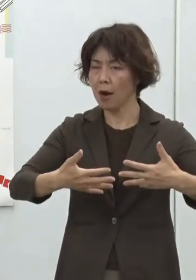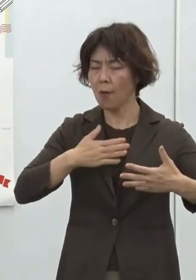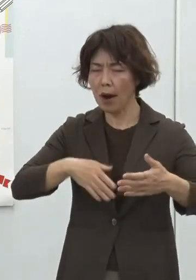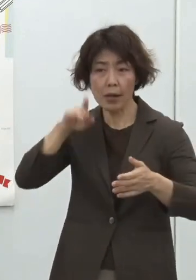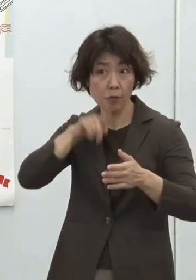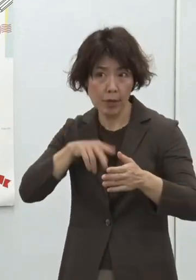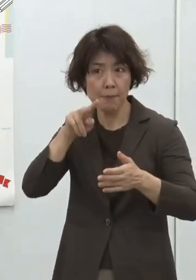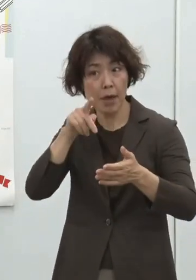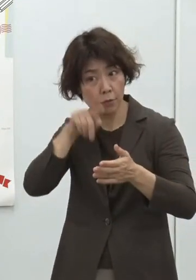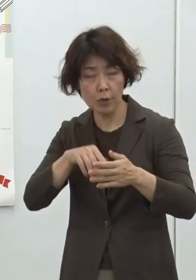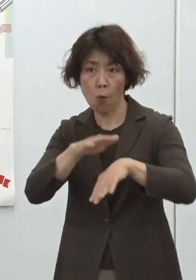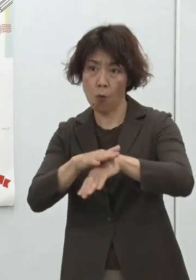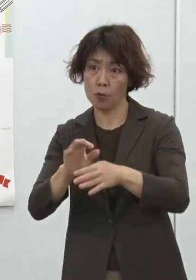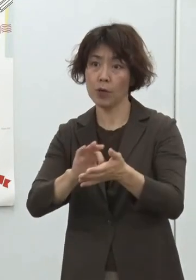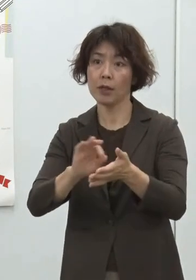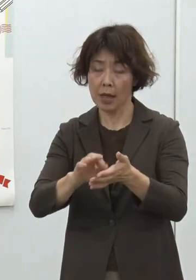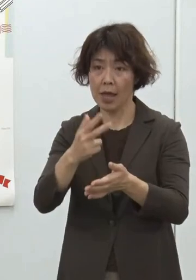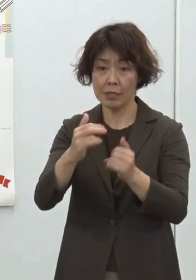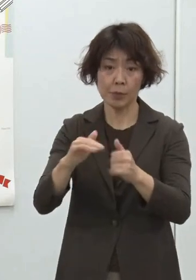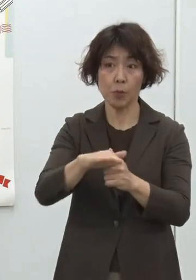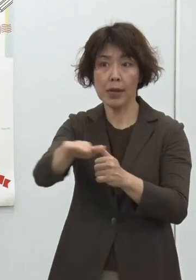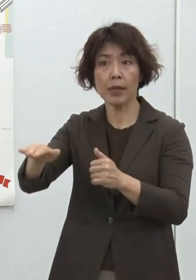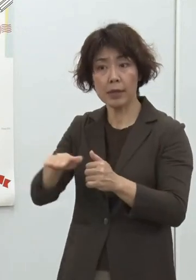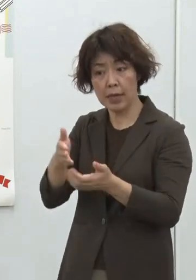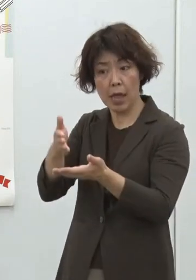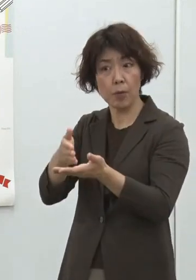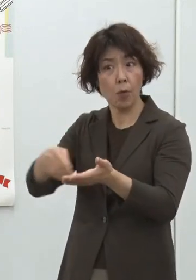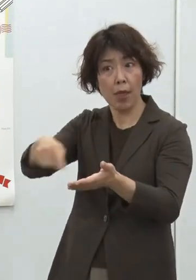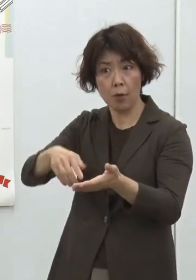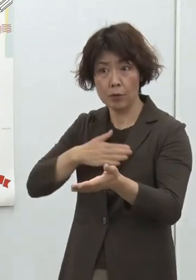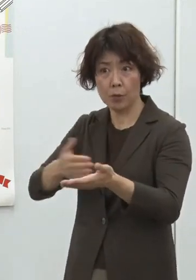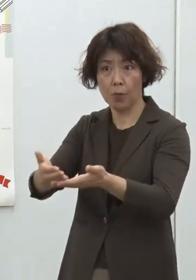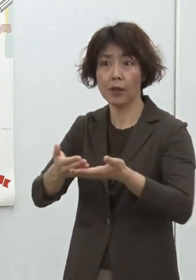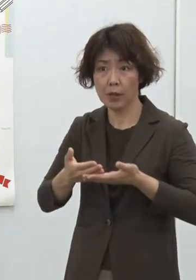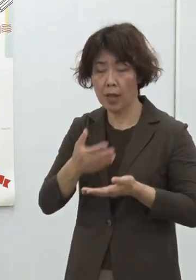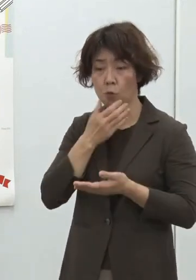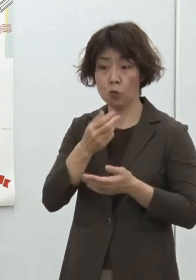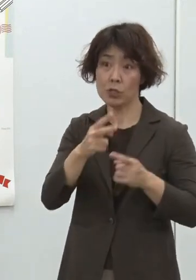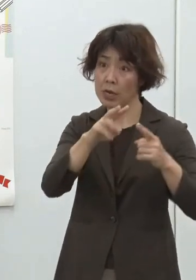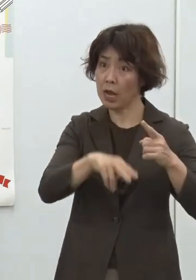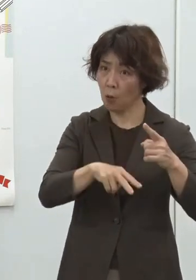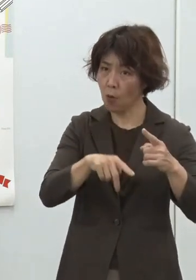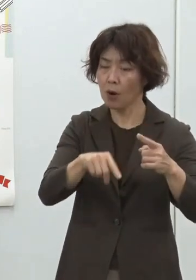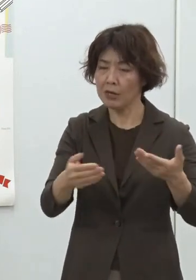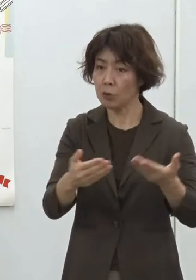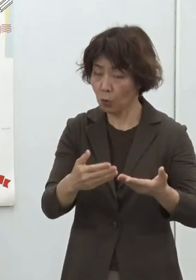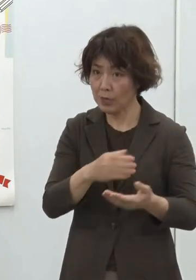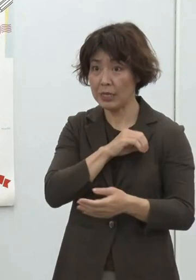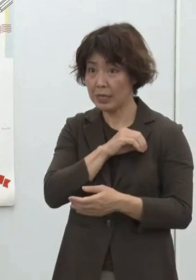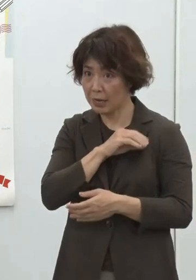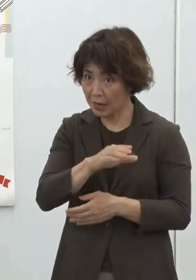、市民の皆様にこのエピソードを知っていただくことでですね、福祉や介護の仕事にやりがい